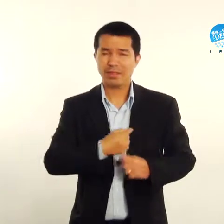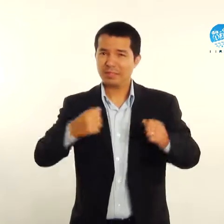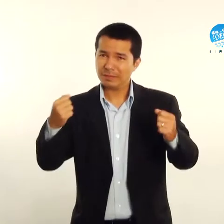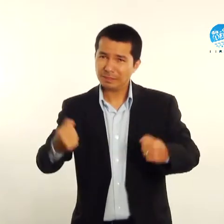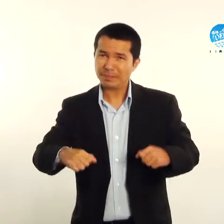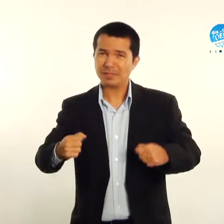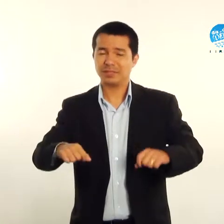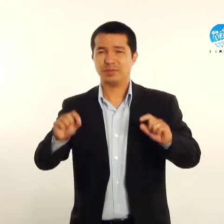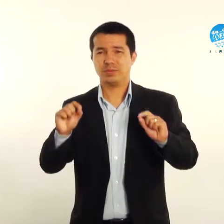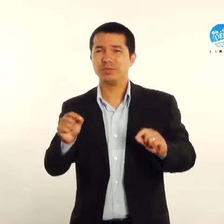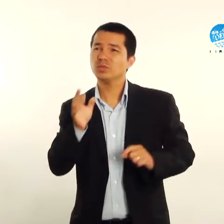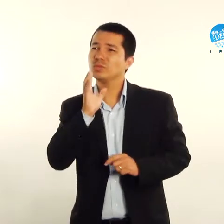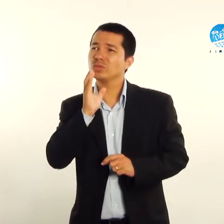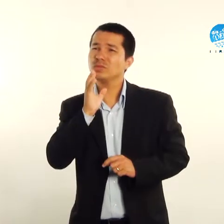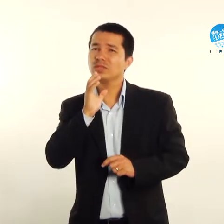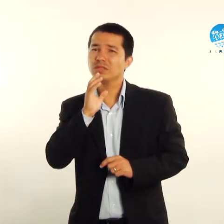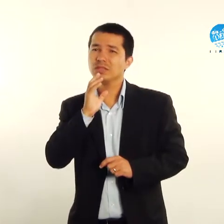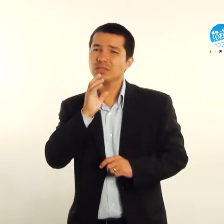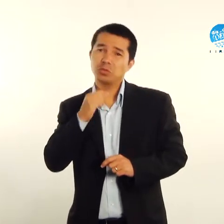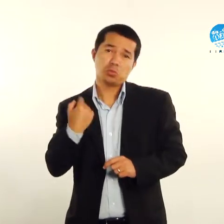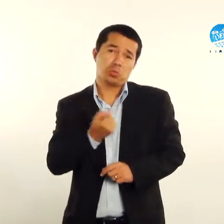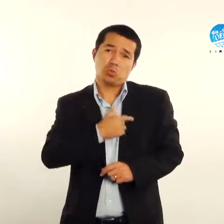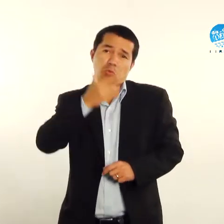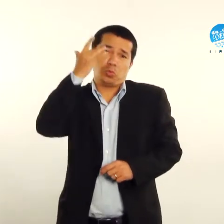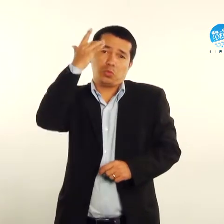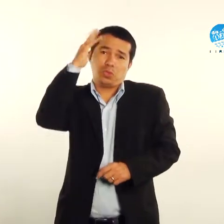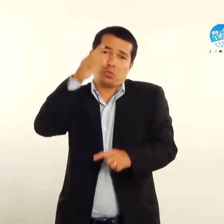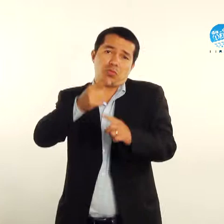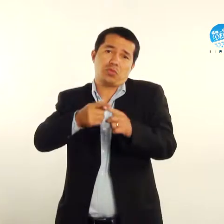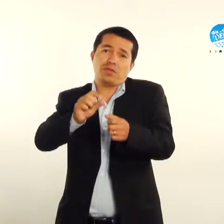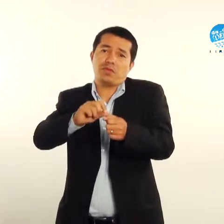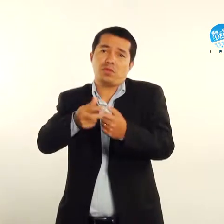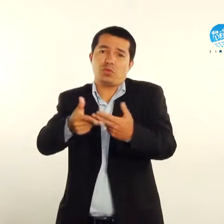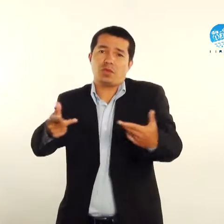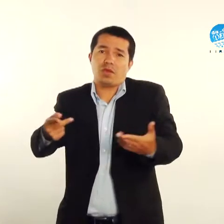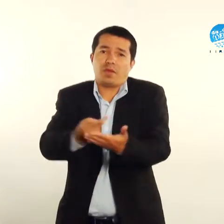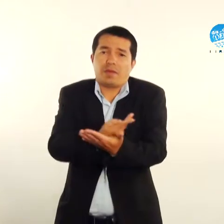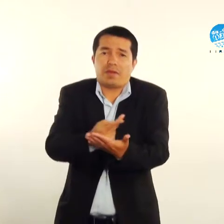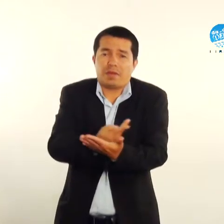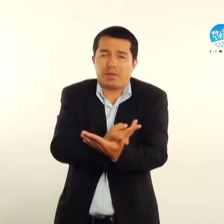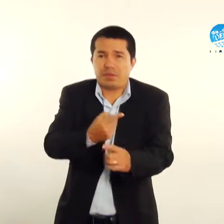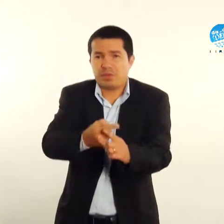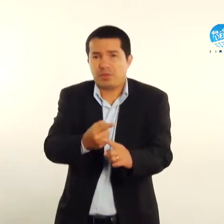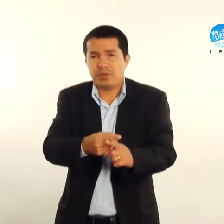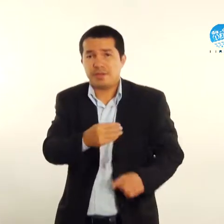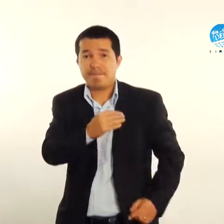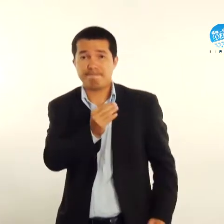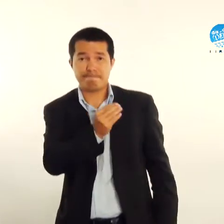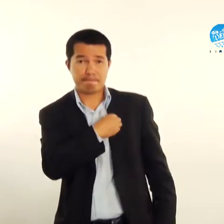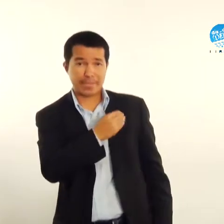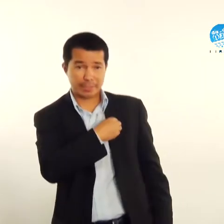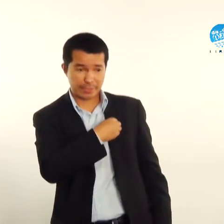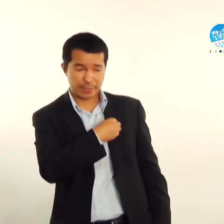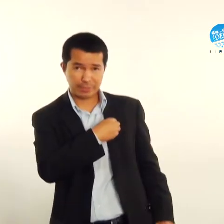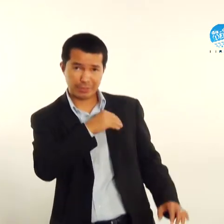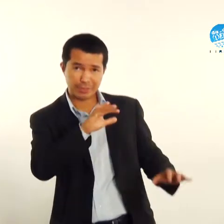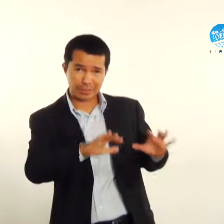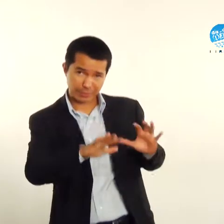por que a gente faz as coisas erradas, porque de alguma maneira o pecado não é um ato que a